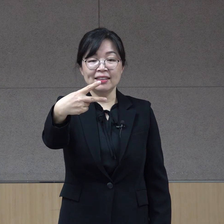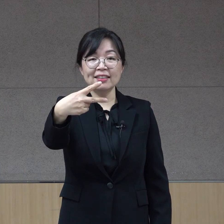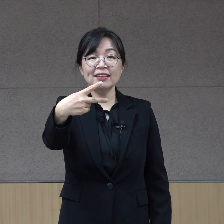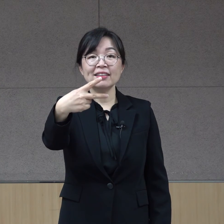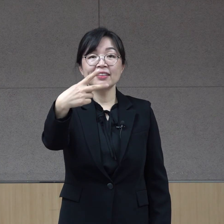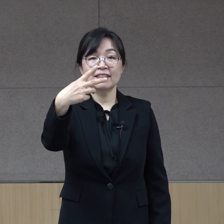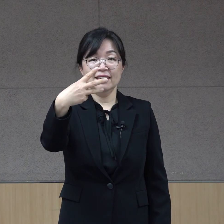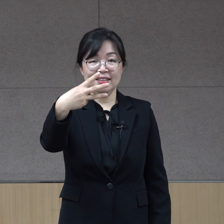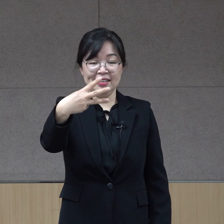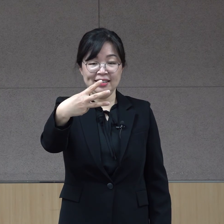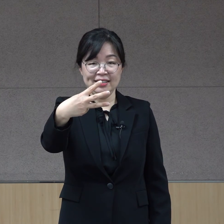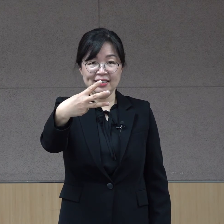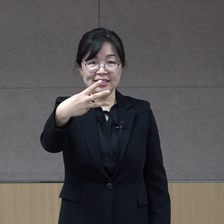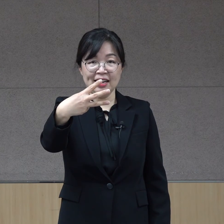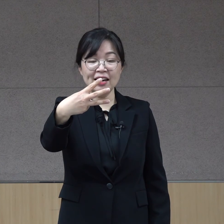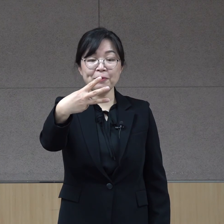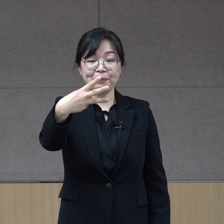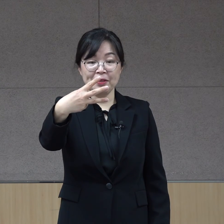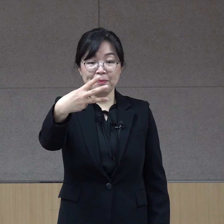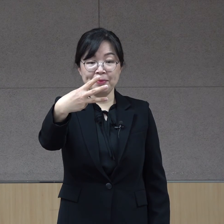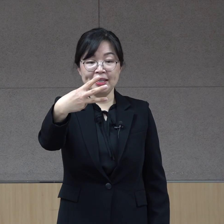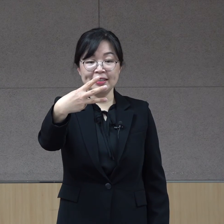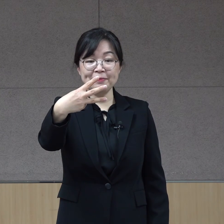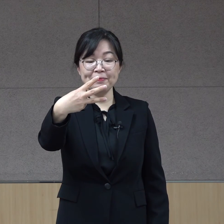리을. 자, 미음,